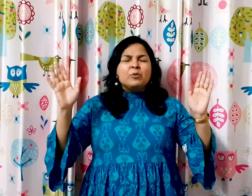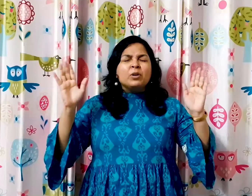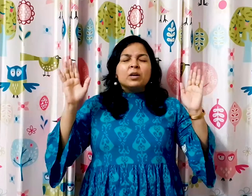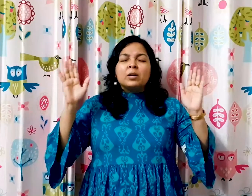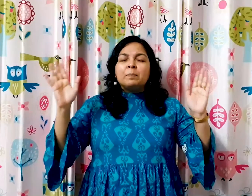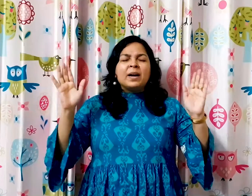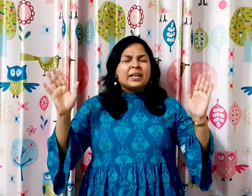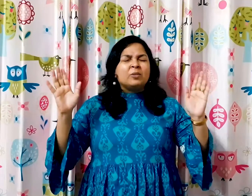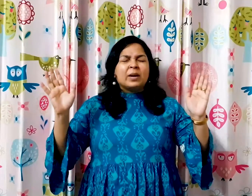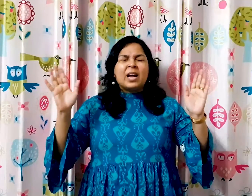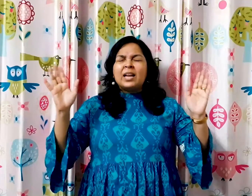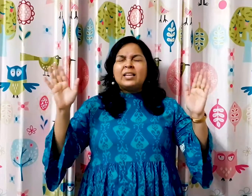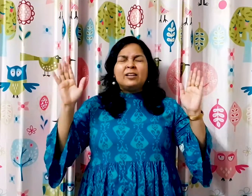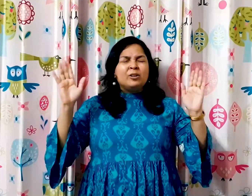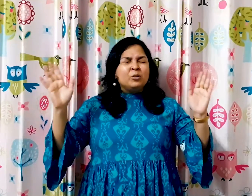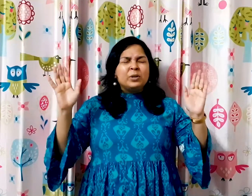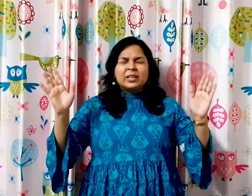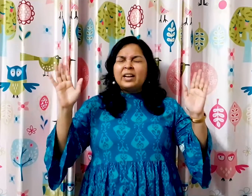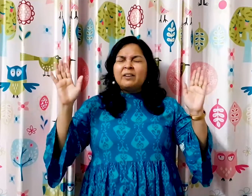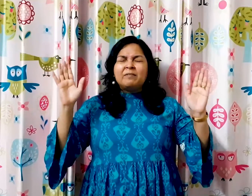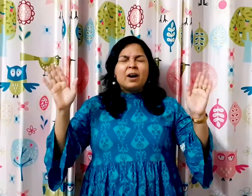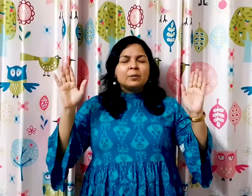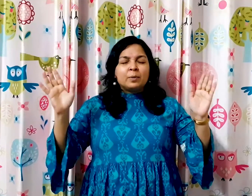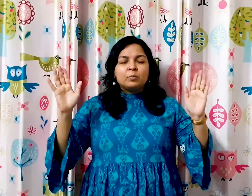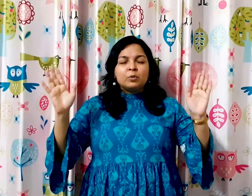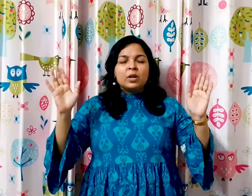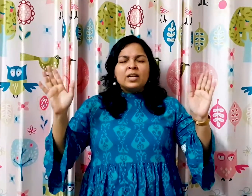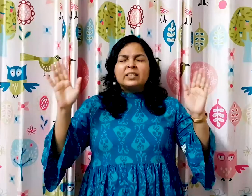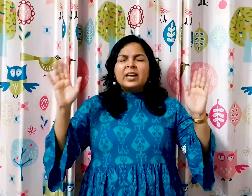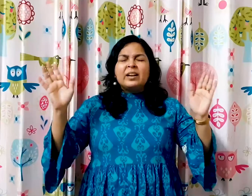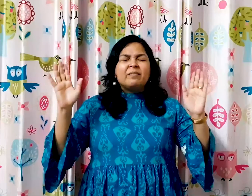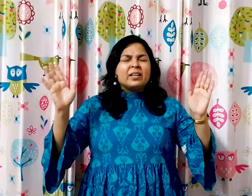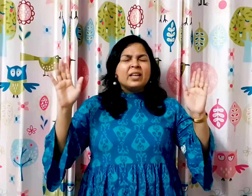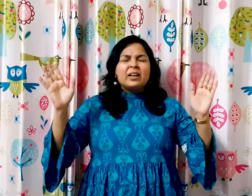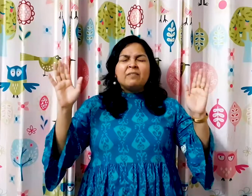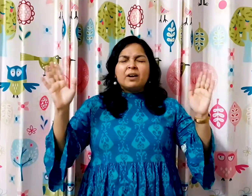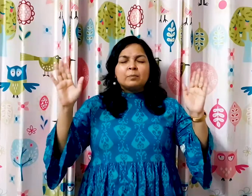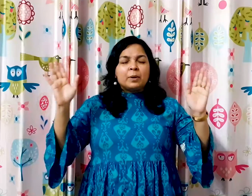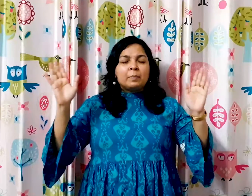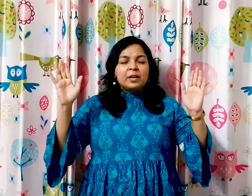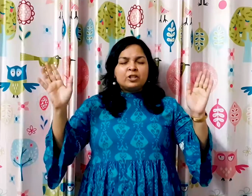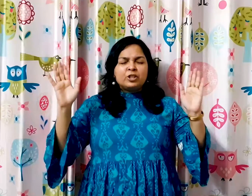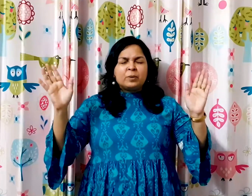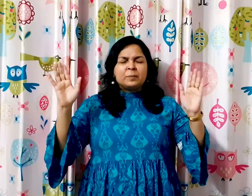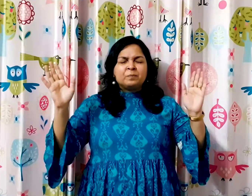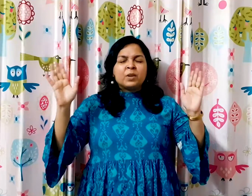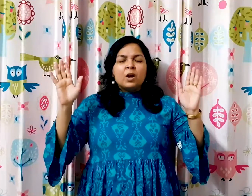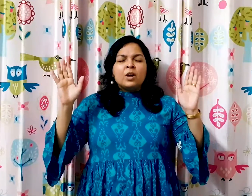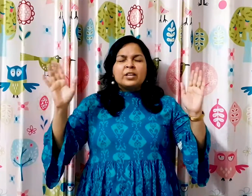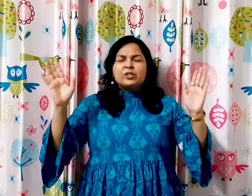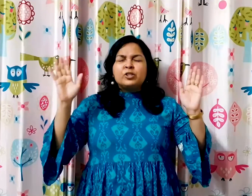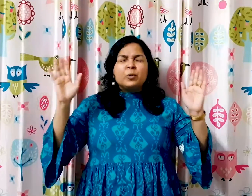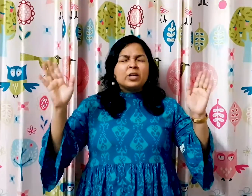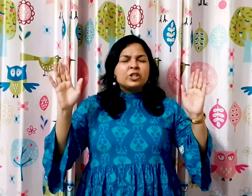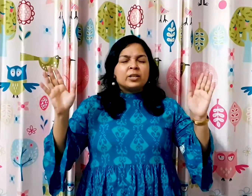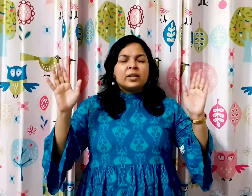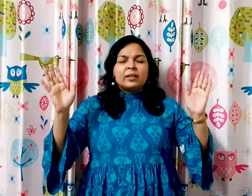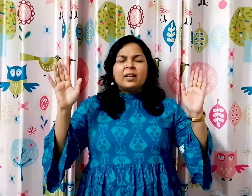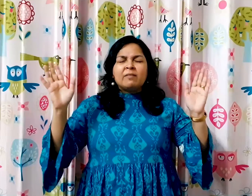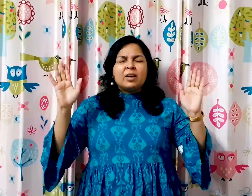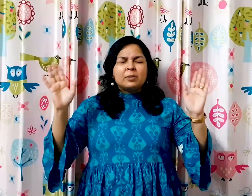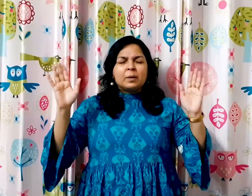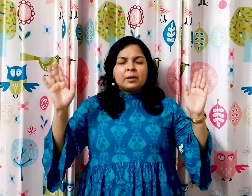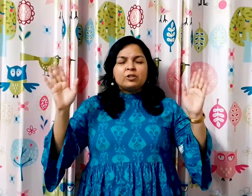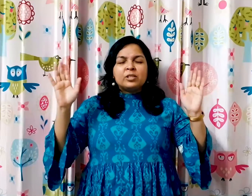आपके अनुग्रह कृपा के द्वारा। हालेलुया, धन्यवाद प्रभु, धन्यवाद, धन्यवाद परमेश्वर, ये सुरक्षित